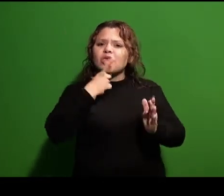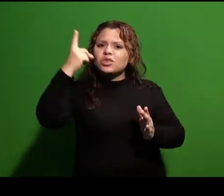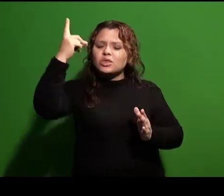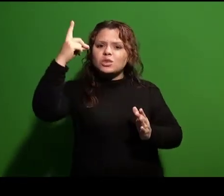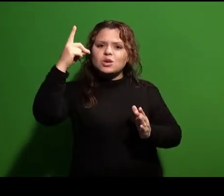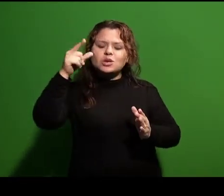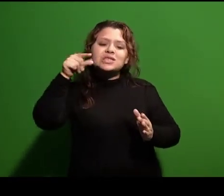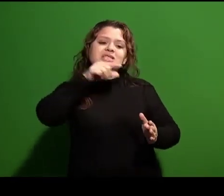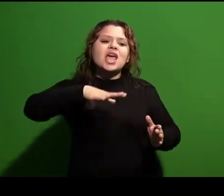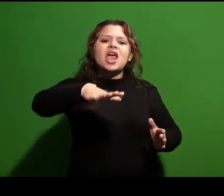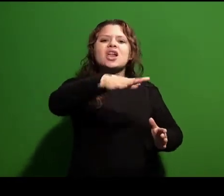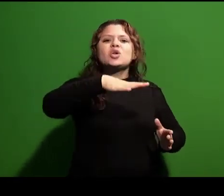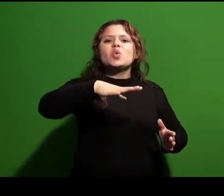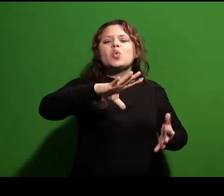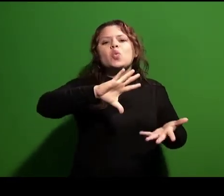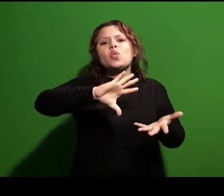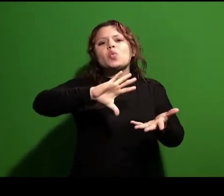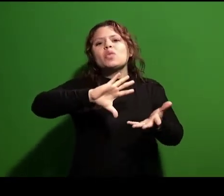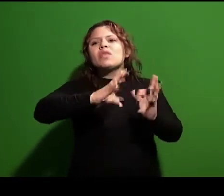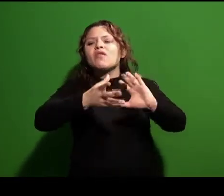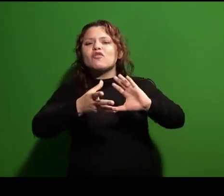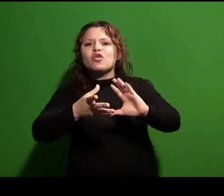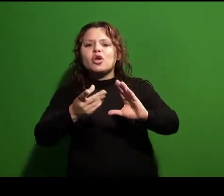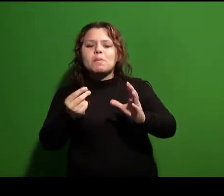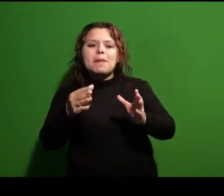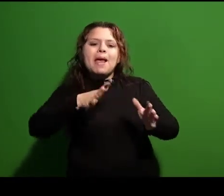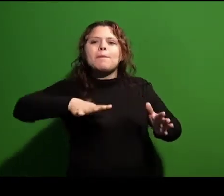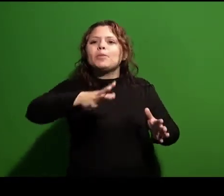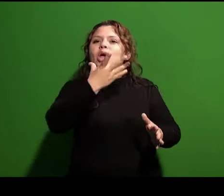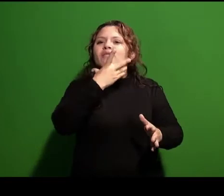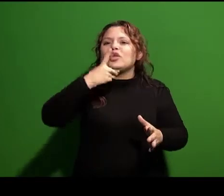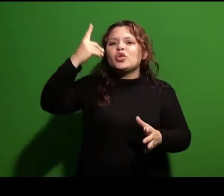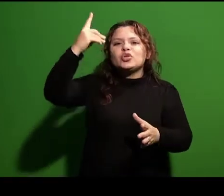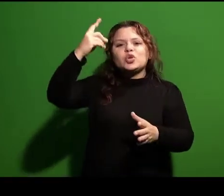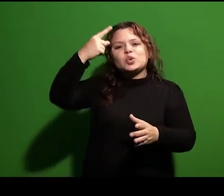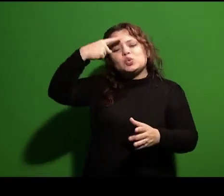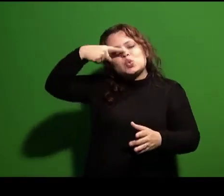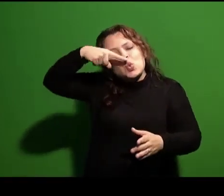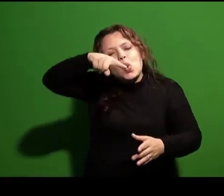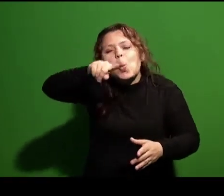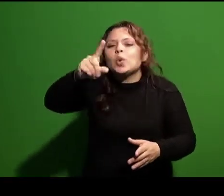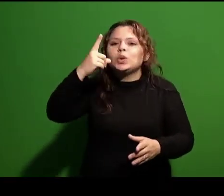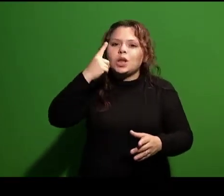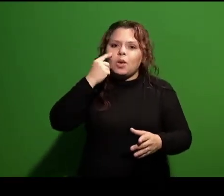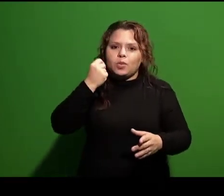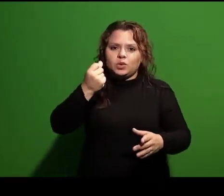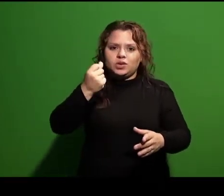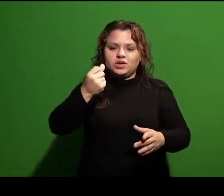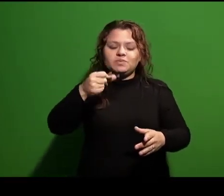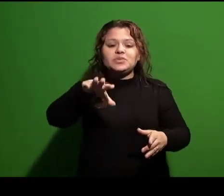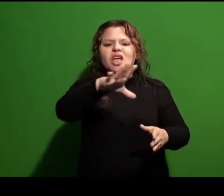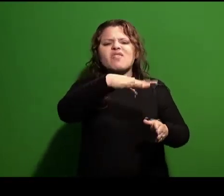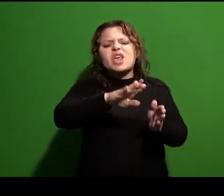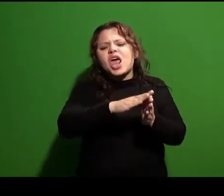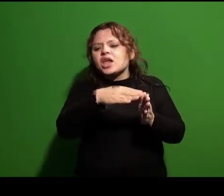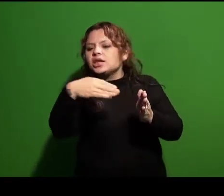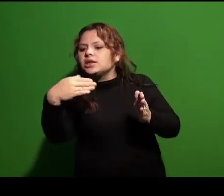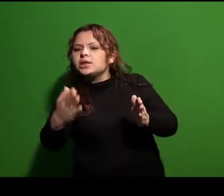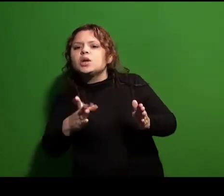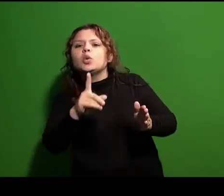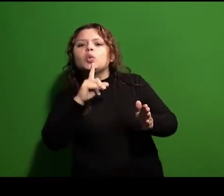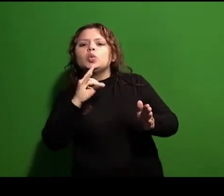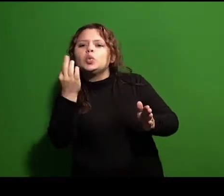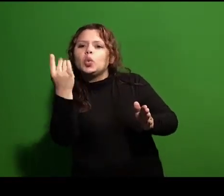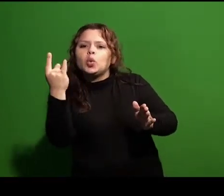juzgado. Es un símbolo adecuado para el pueblo de Dios de los últimos días. La Odisea estaba ubicada en un amplio valle en